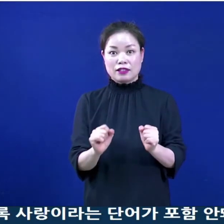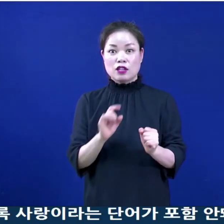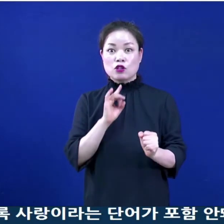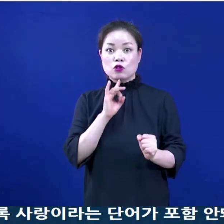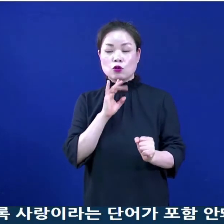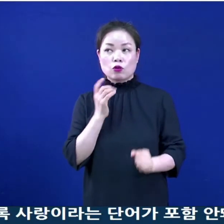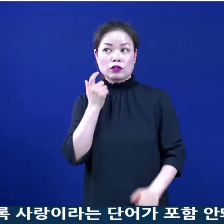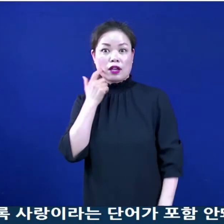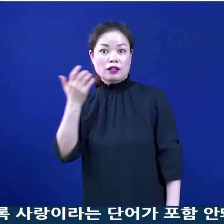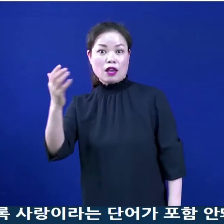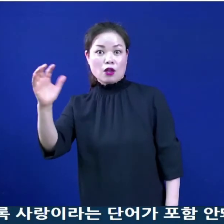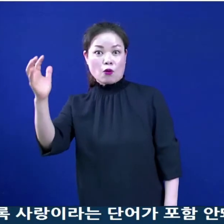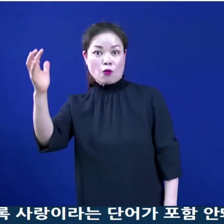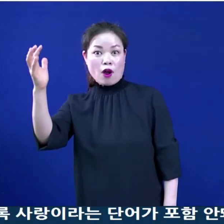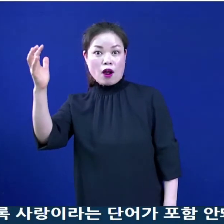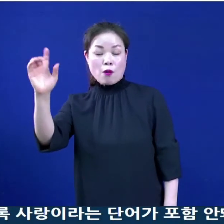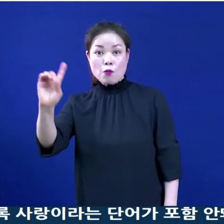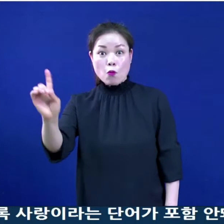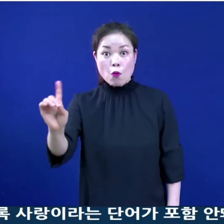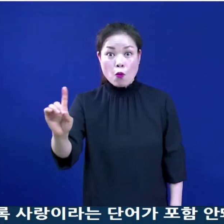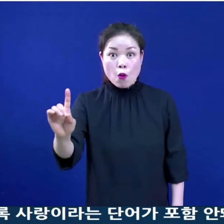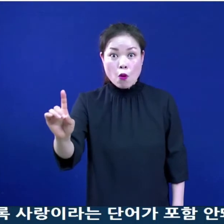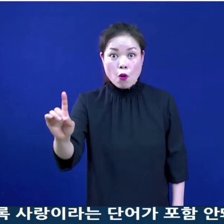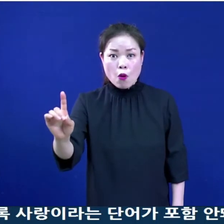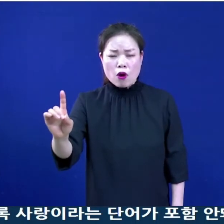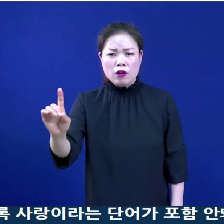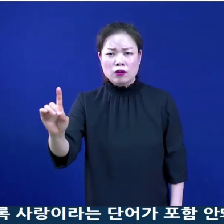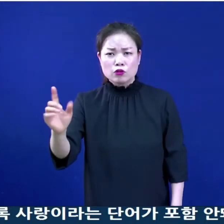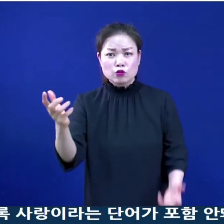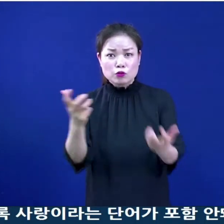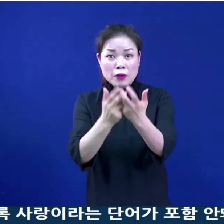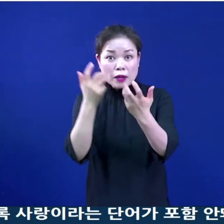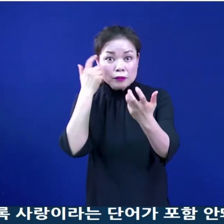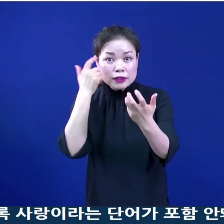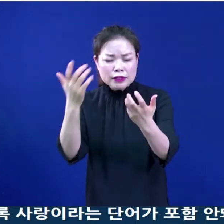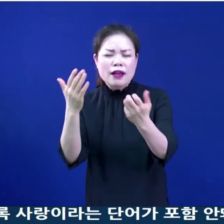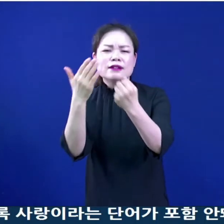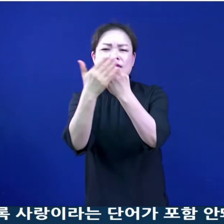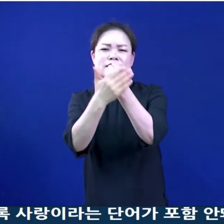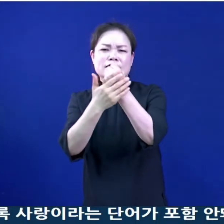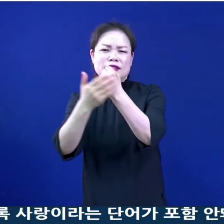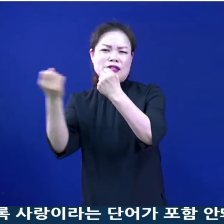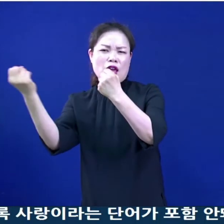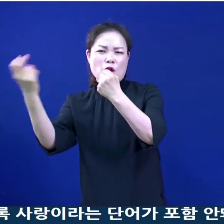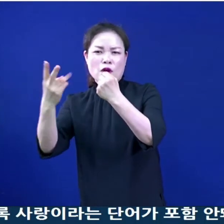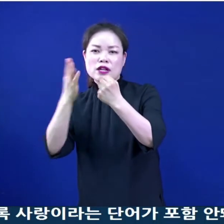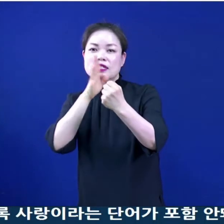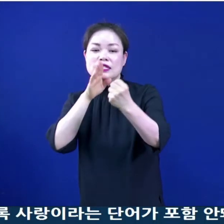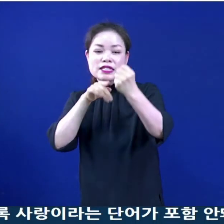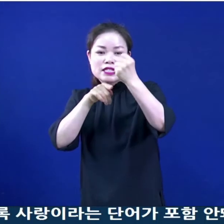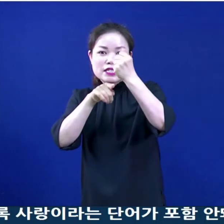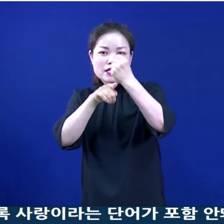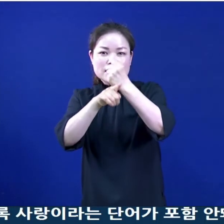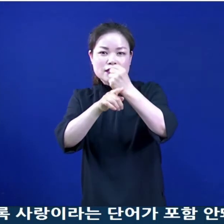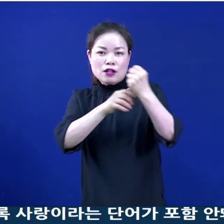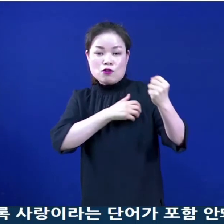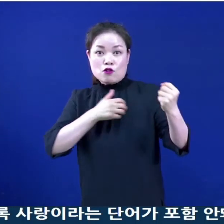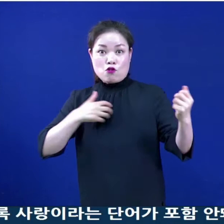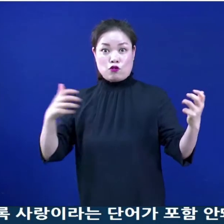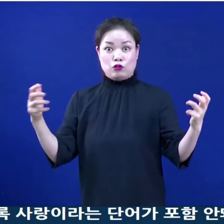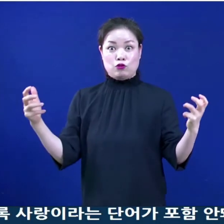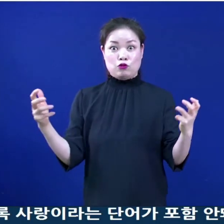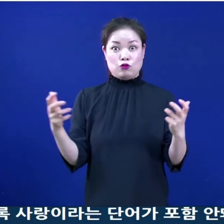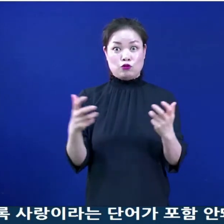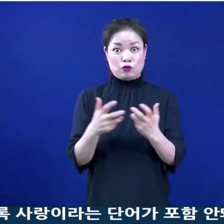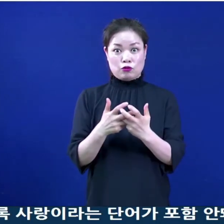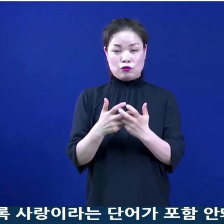독생자의 영광이요 그 안에 뭐가 충만하더라? 은혜와 진리가 충만하더라. 이거